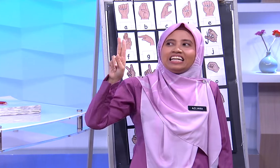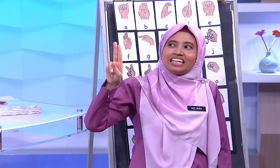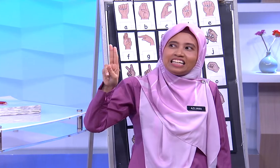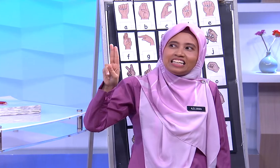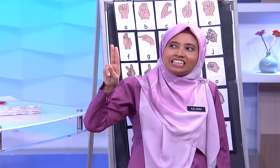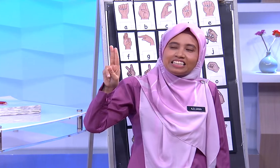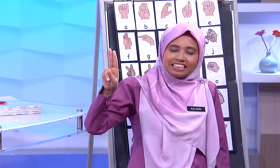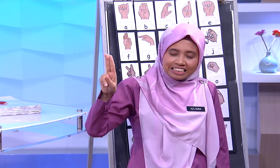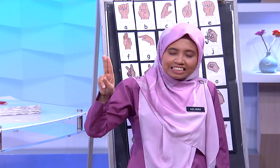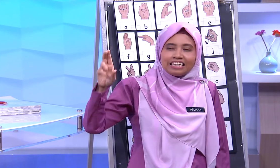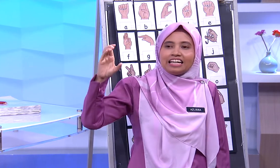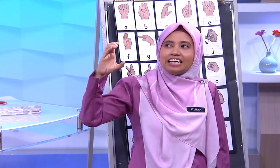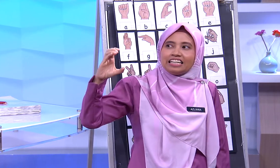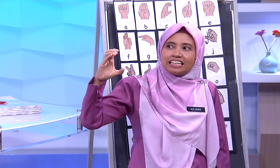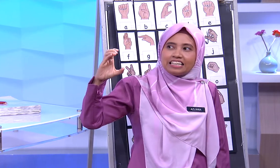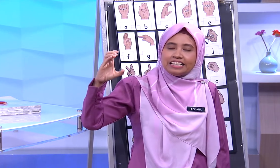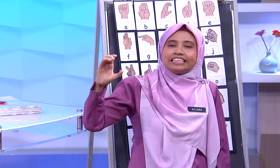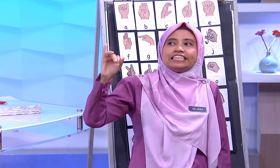yuhuu ye sih